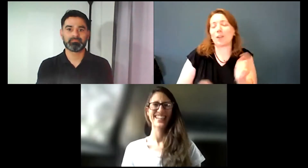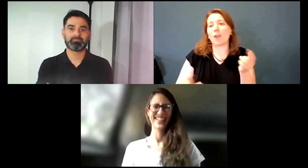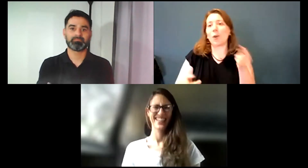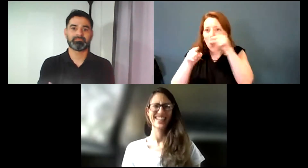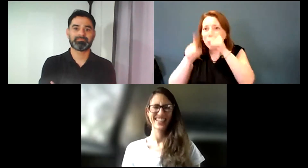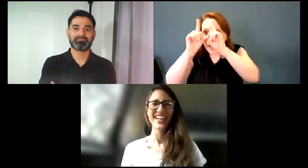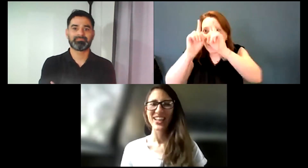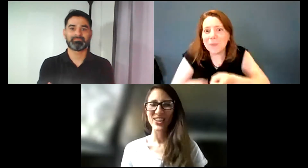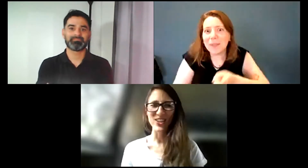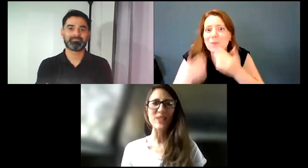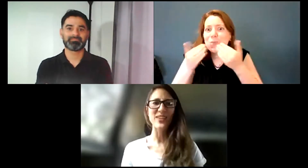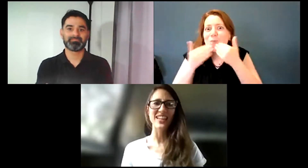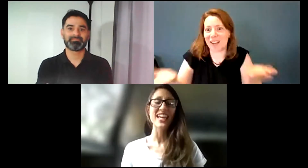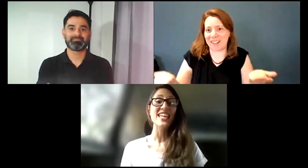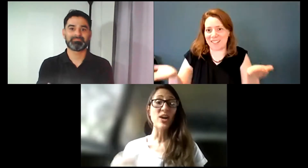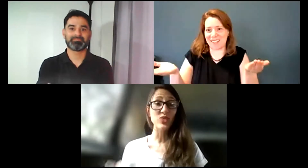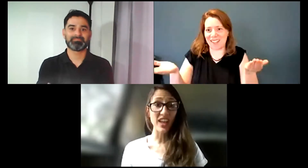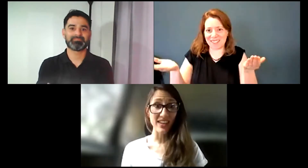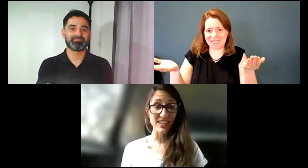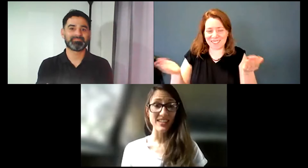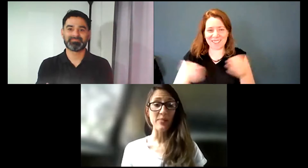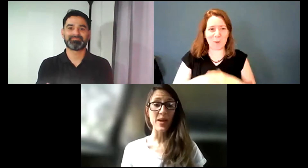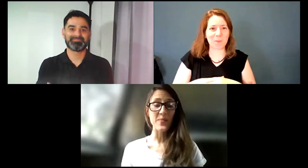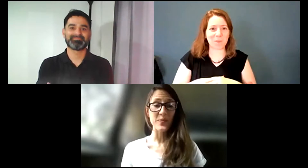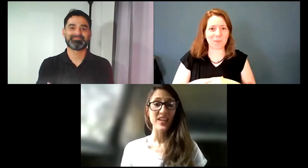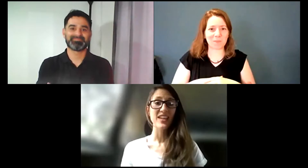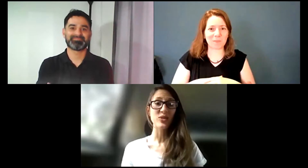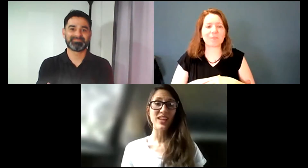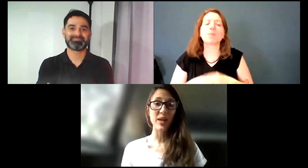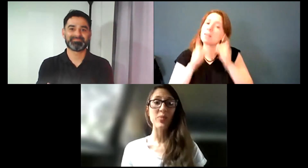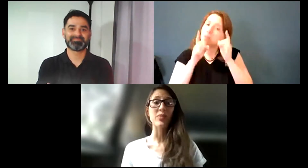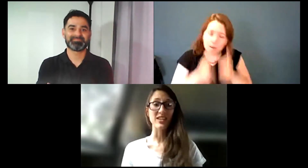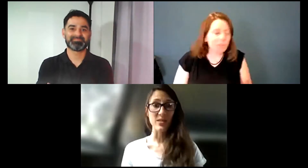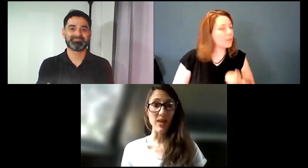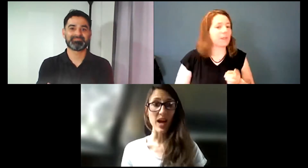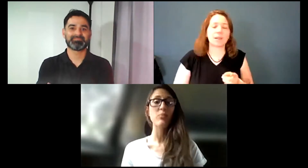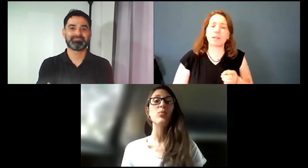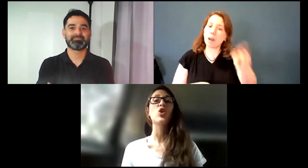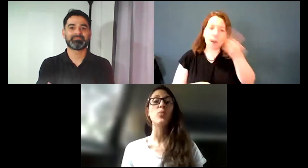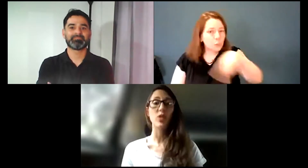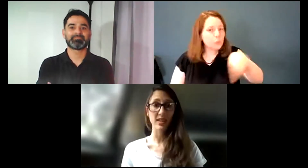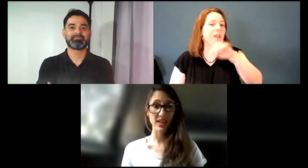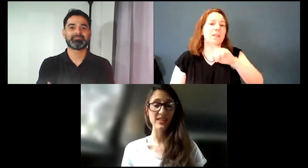también te queremos. Totalmente, y a una ustedes gente. También. Y a ustedes por participar, por comprometerse,